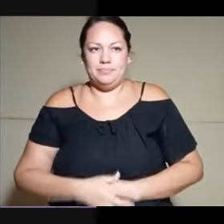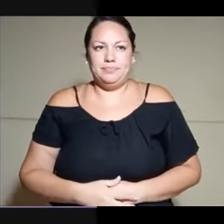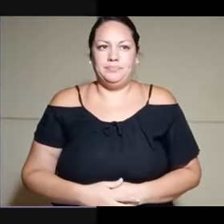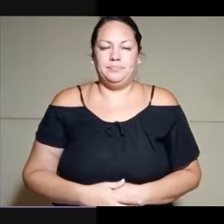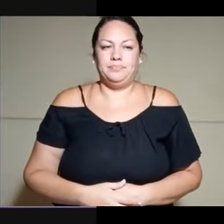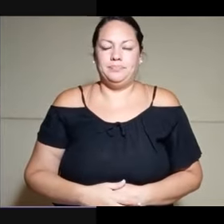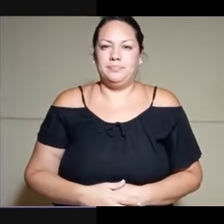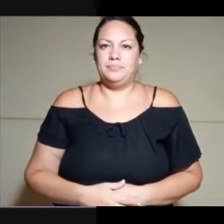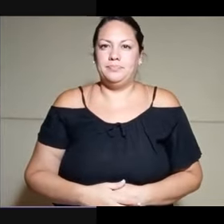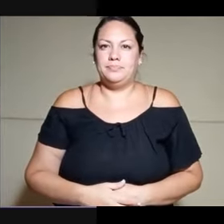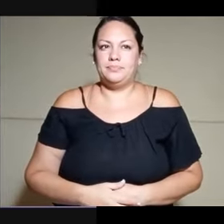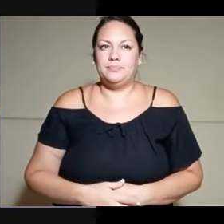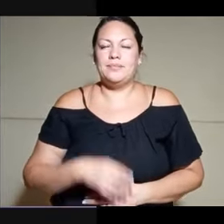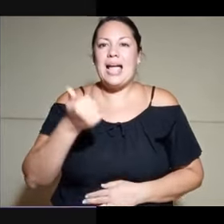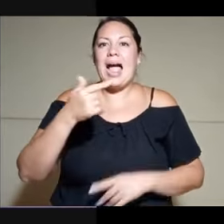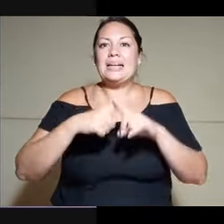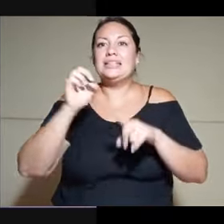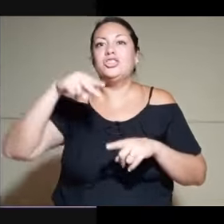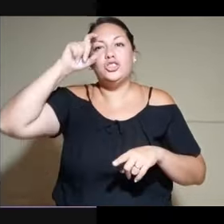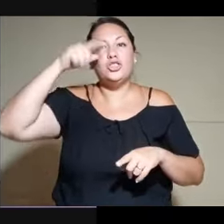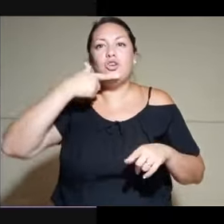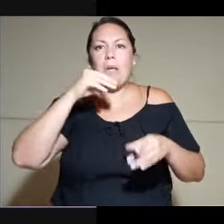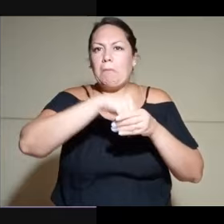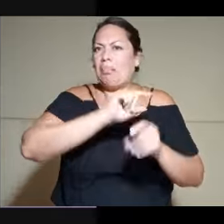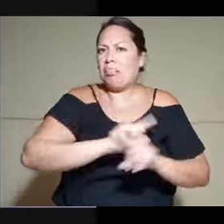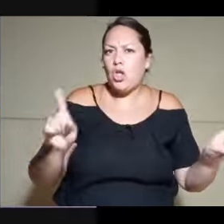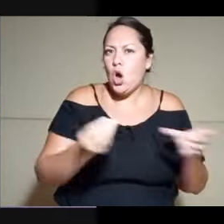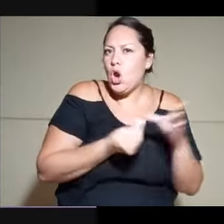están formados nada más que por los cuerpos, por los somas neuronales.